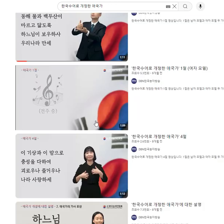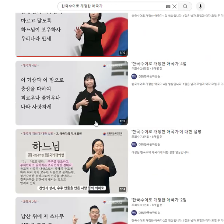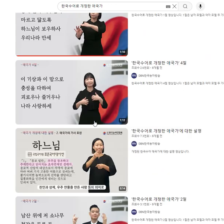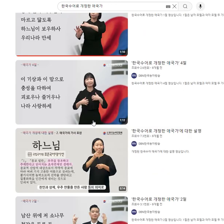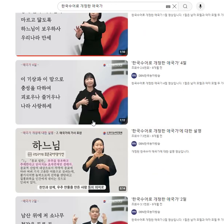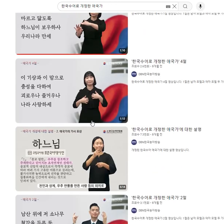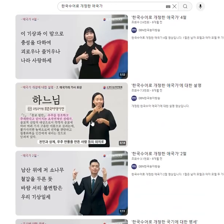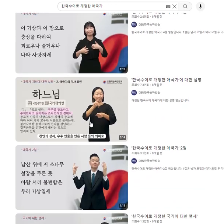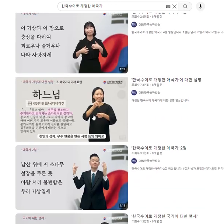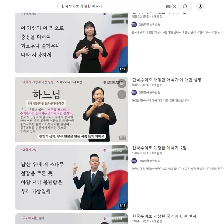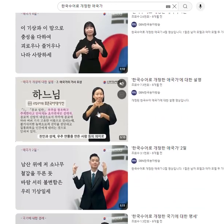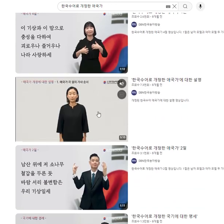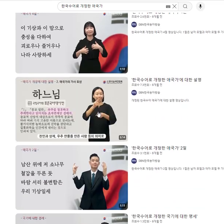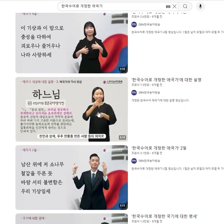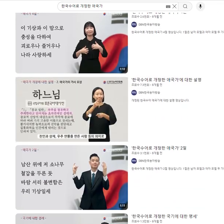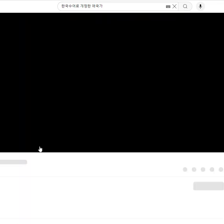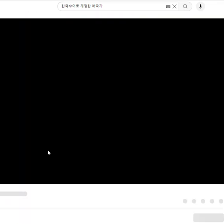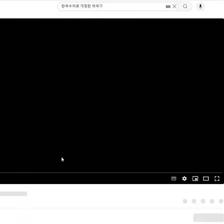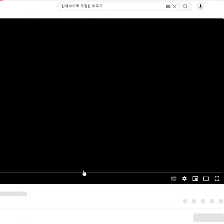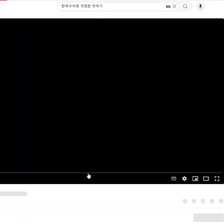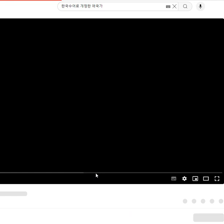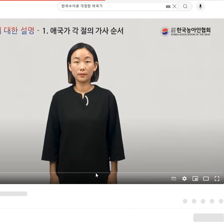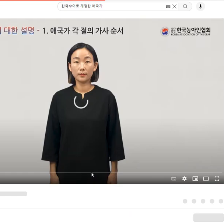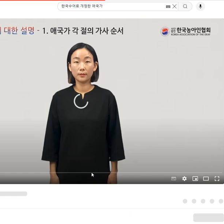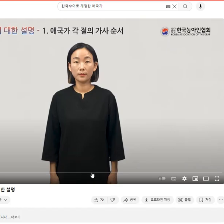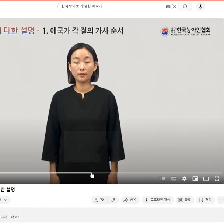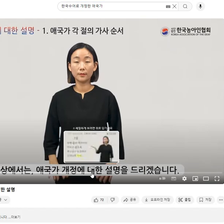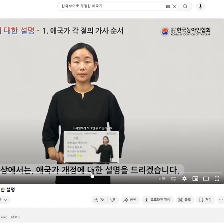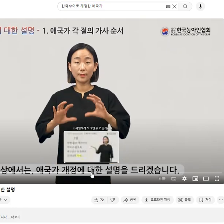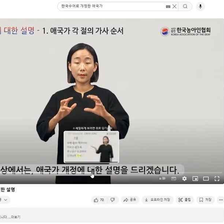그러니까 한국 수화 문법에 맞는